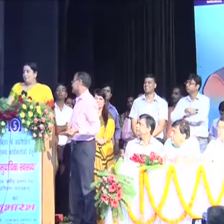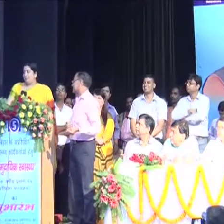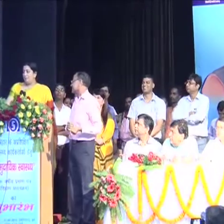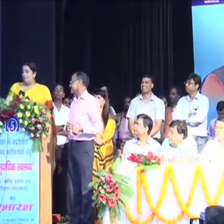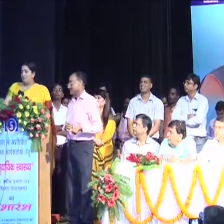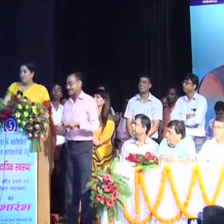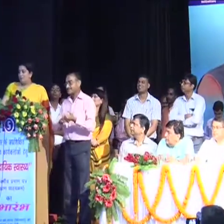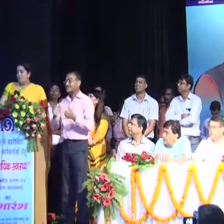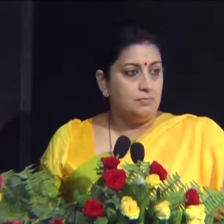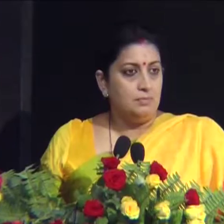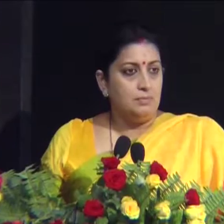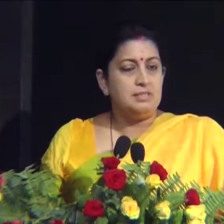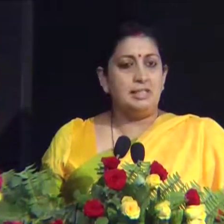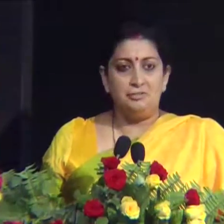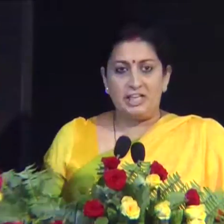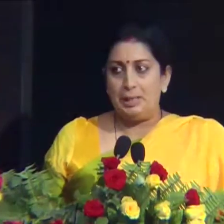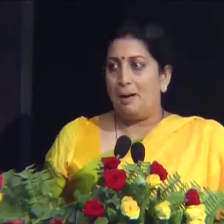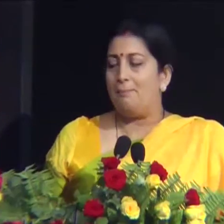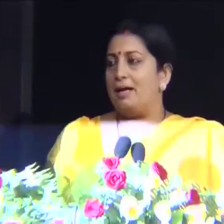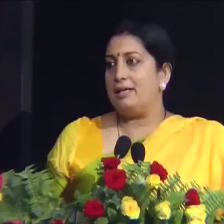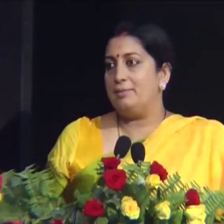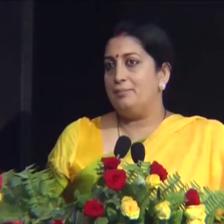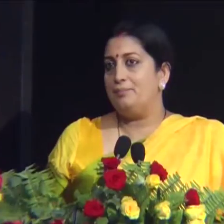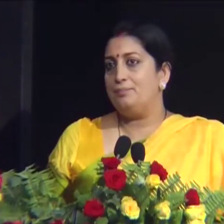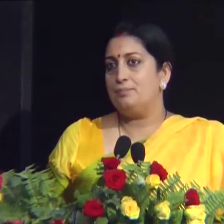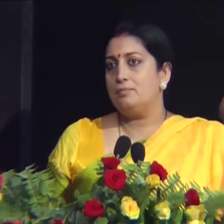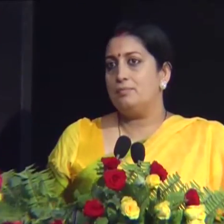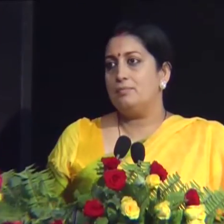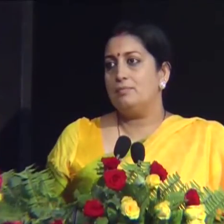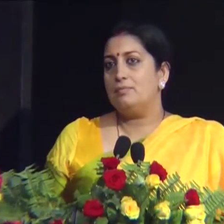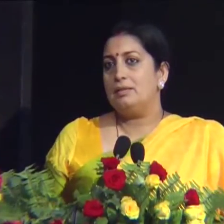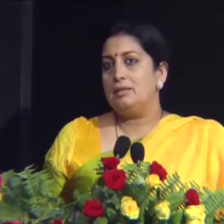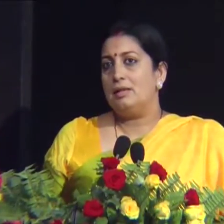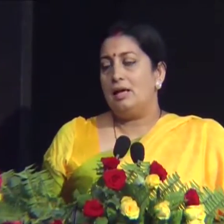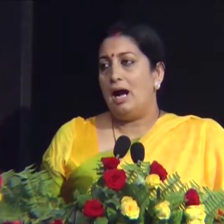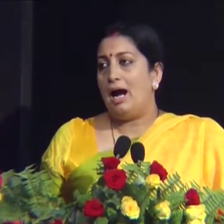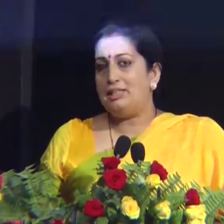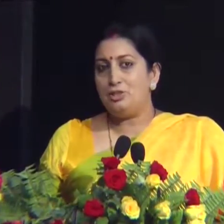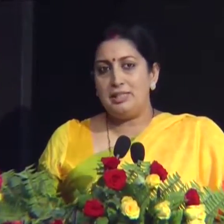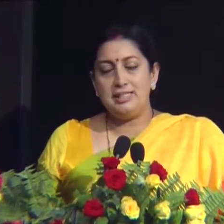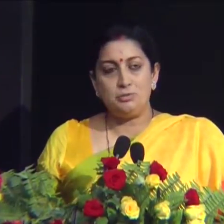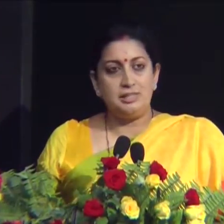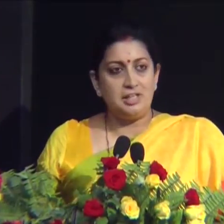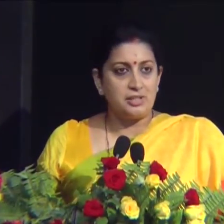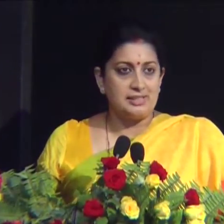माननीय मानव संसाधन विकास मंत्री श्रीमती स्मृति जुबीन ईरानी ने दिव्यांगों को आमंत्रित किया गणतंत्र दिवस 26